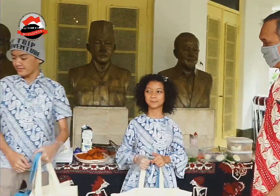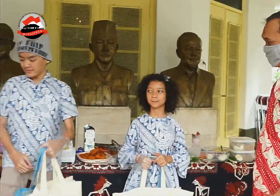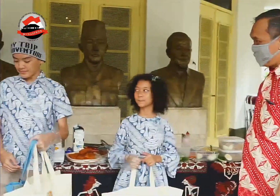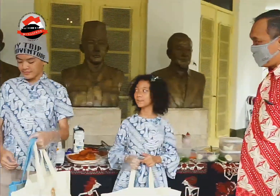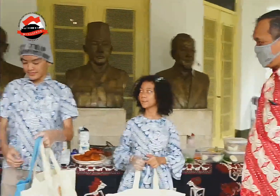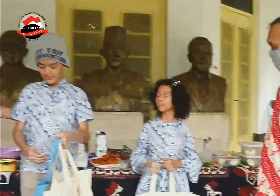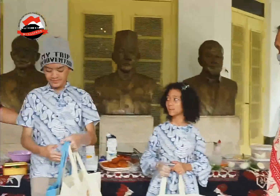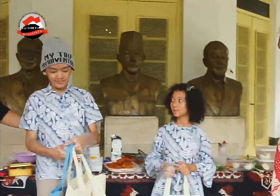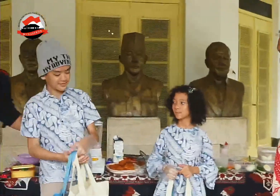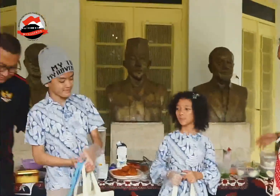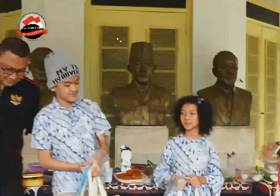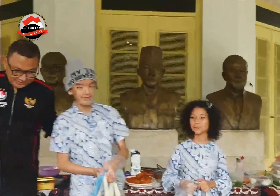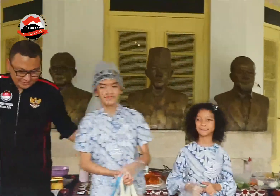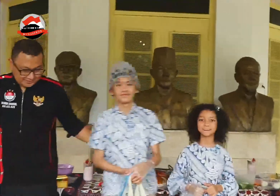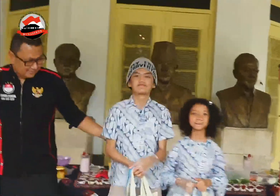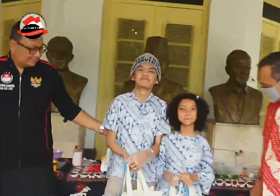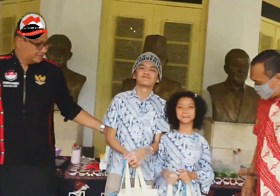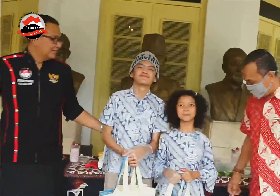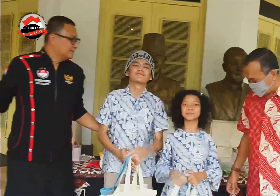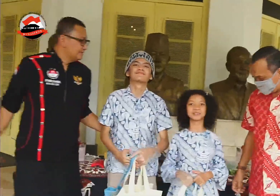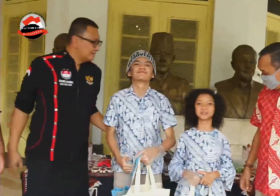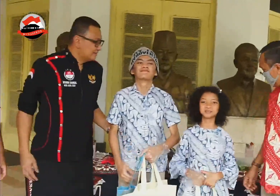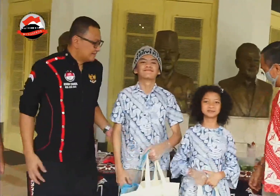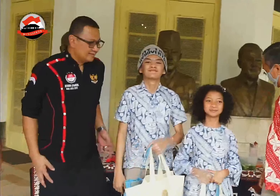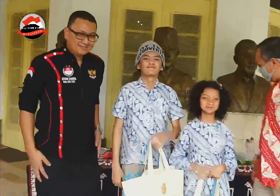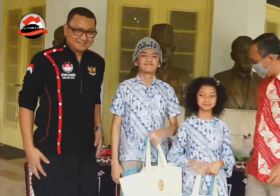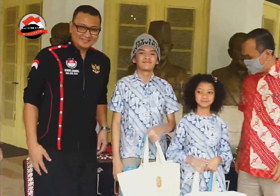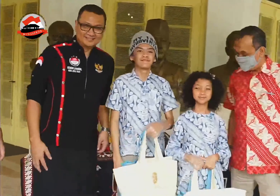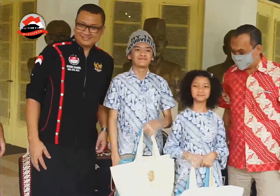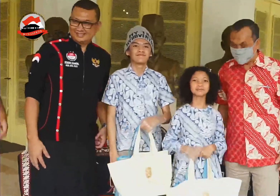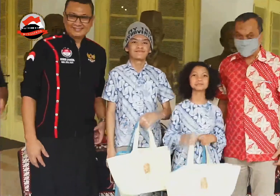Ayo. Jangan lupa dibawa nih makanannya.